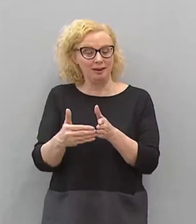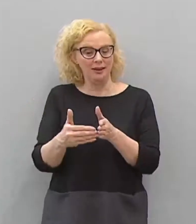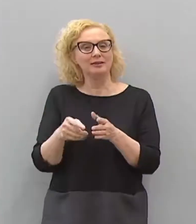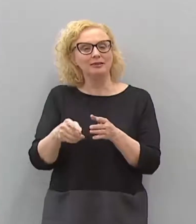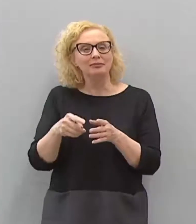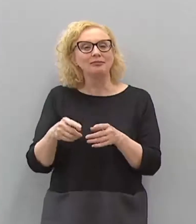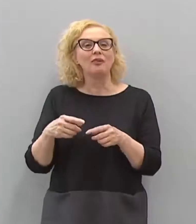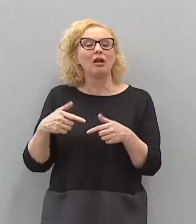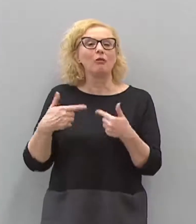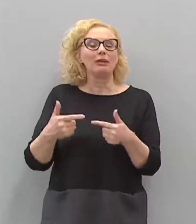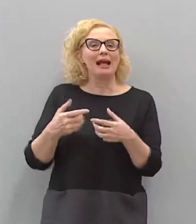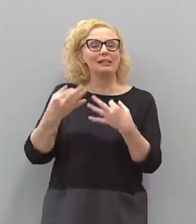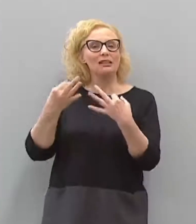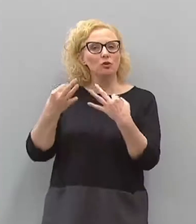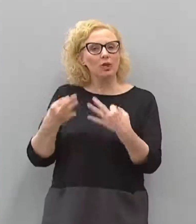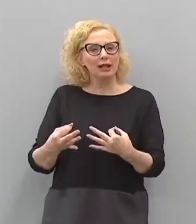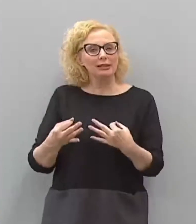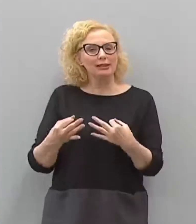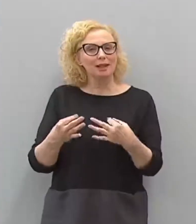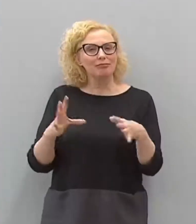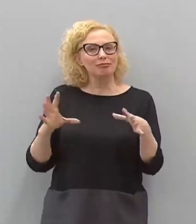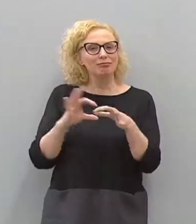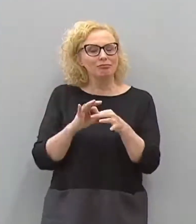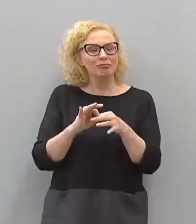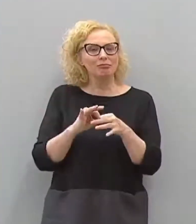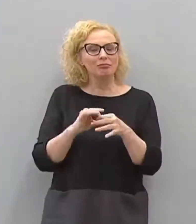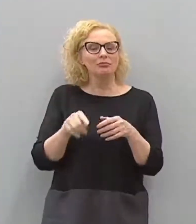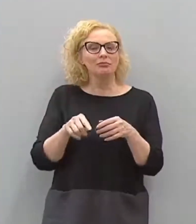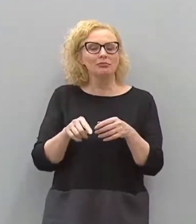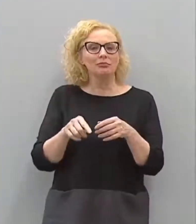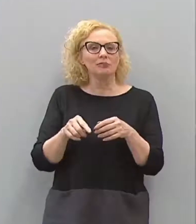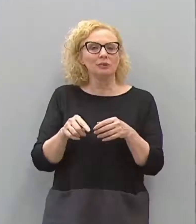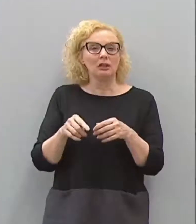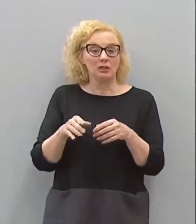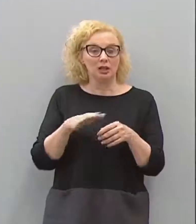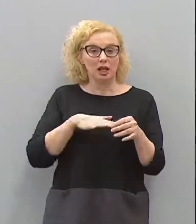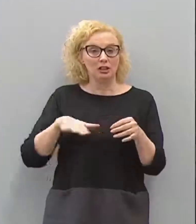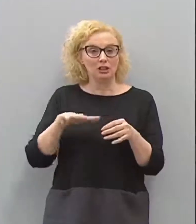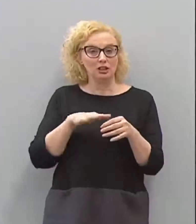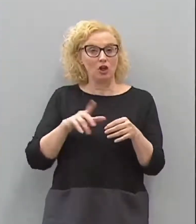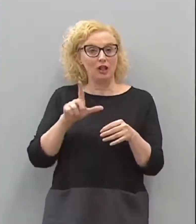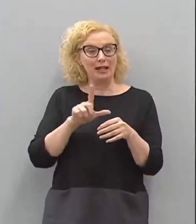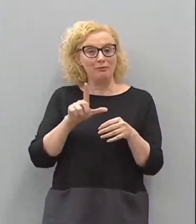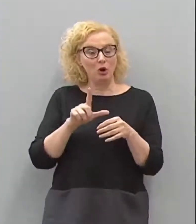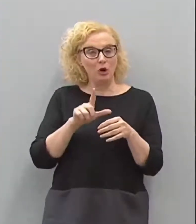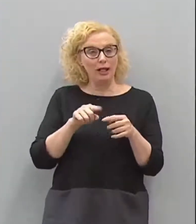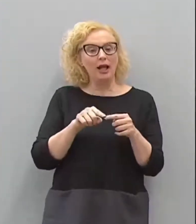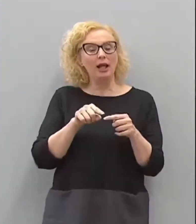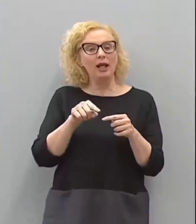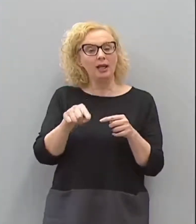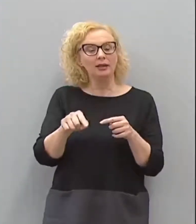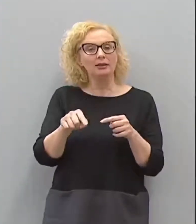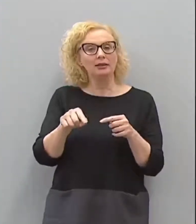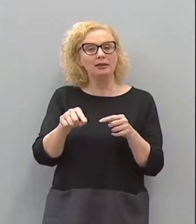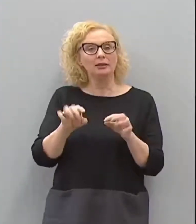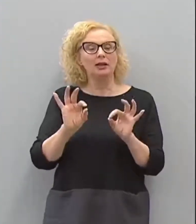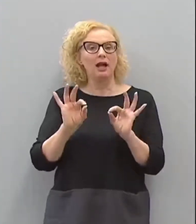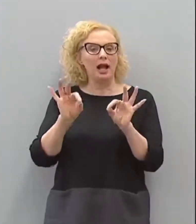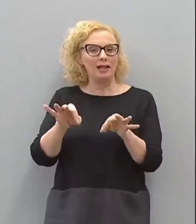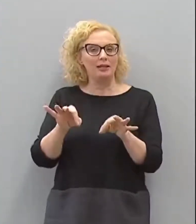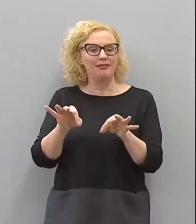il la connessione del tracciato realizzato nella zona di limone con il tracciato